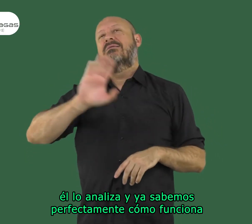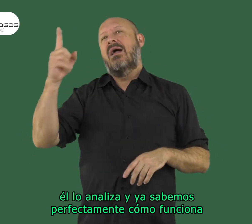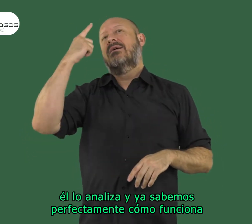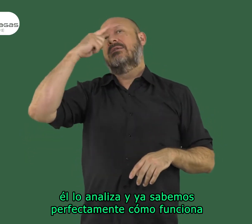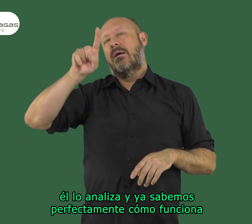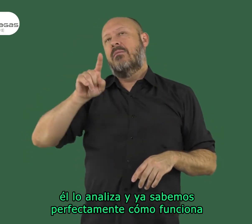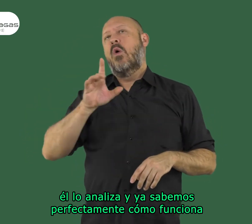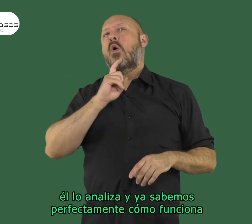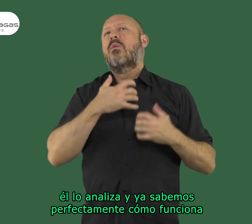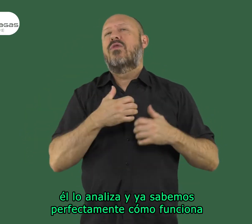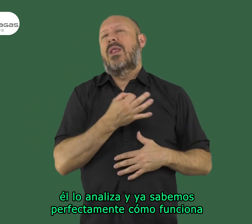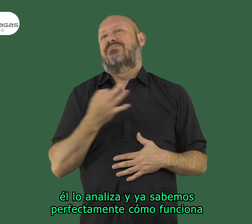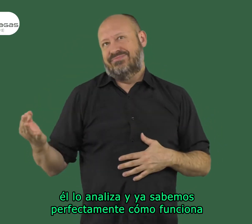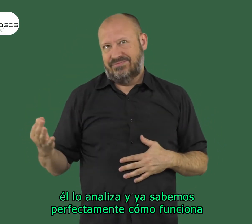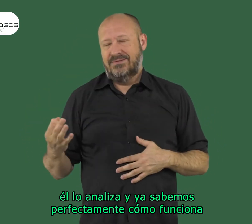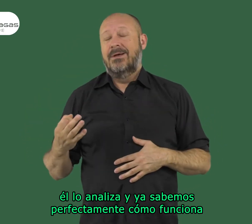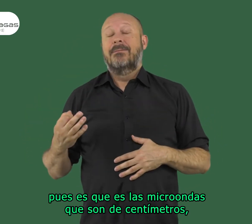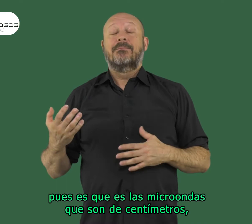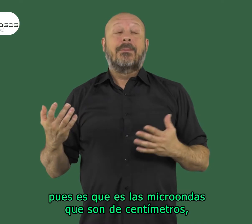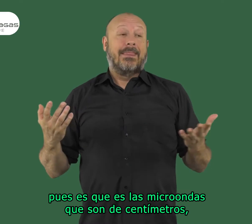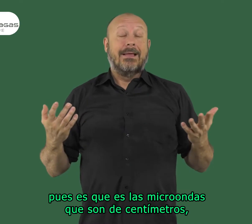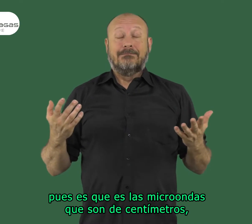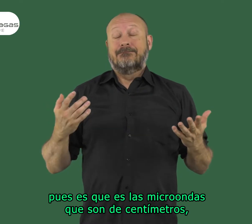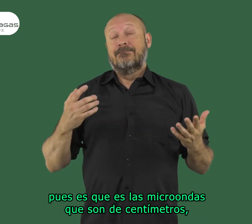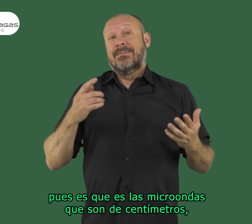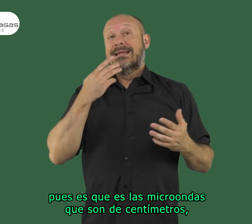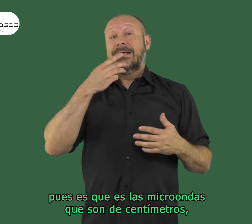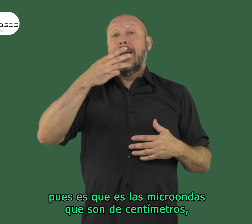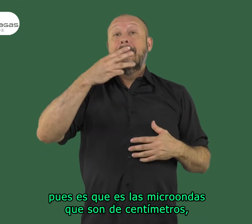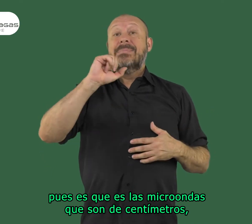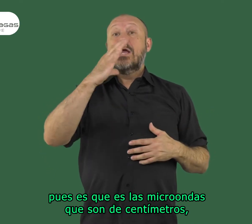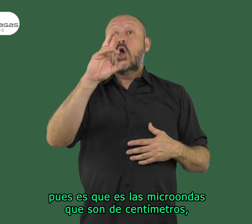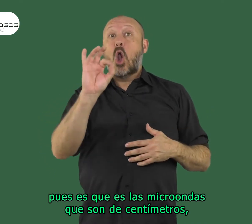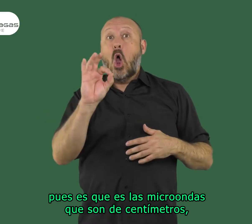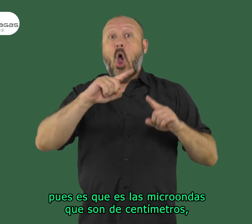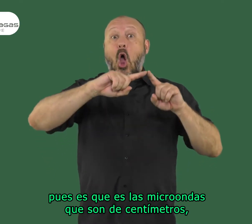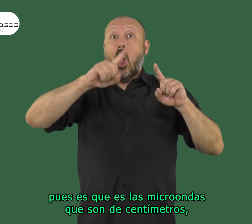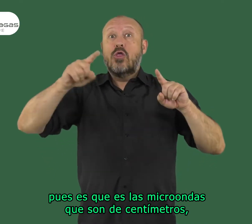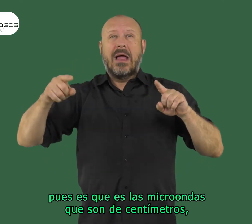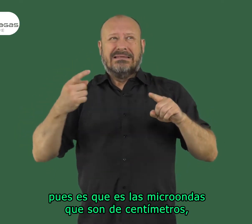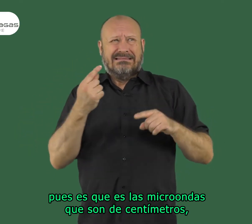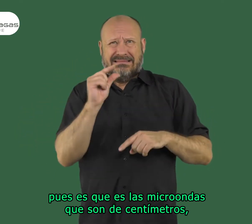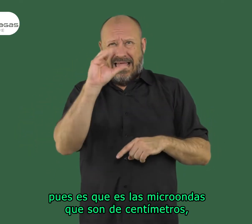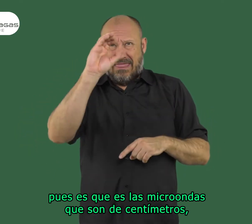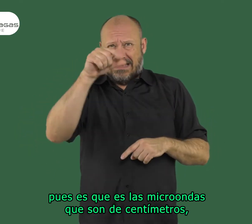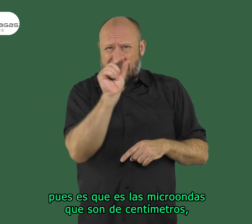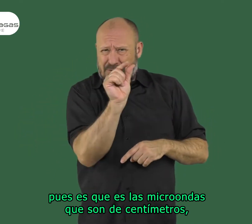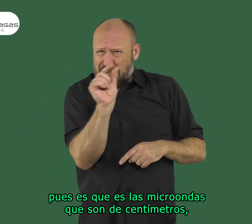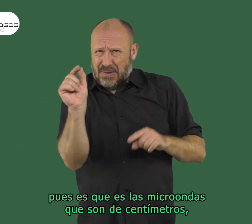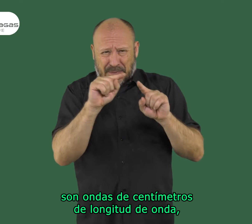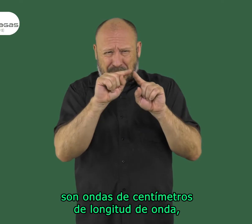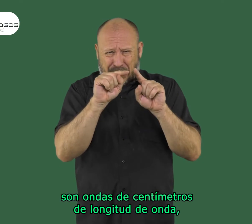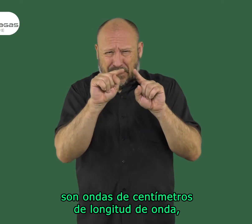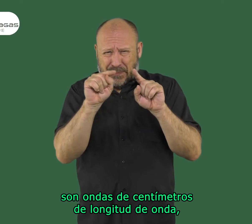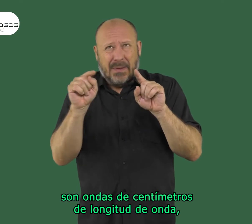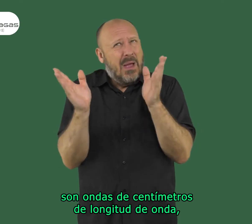ya sabemos ya perfectamente cómo funciona, pues es que las microondas, que son de centímetros,